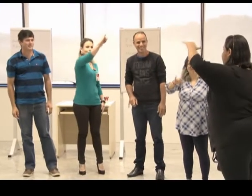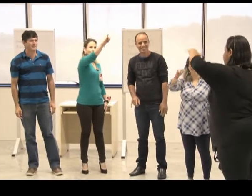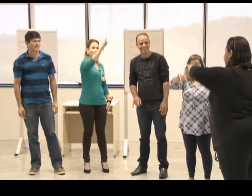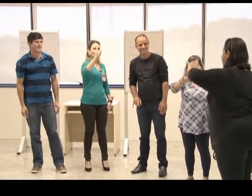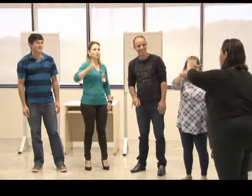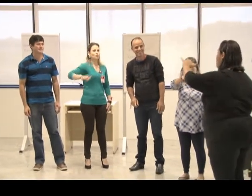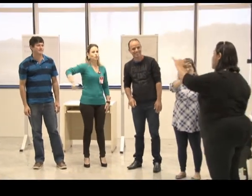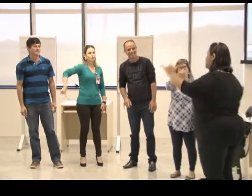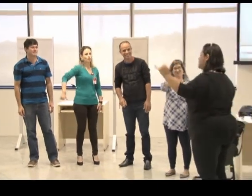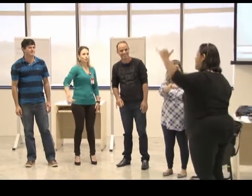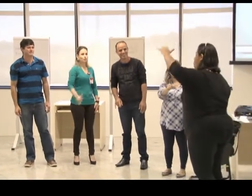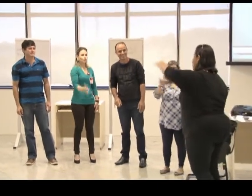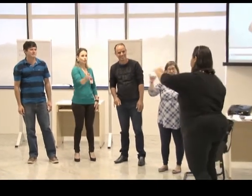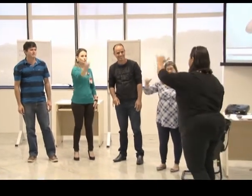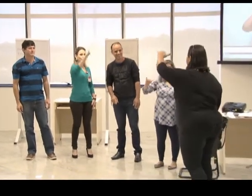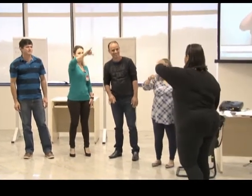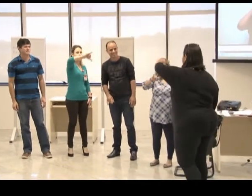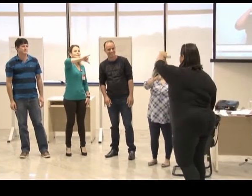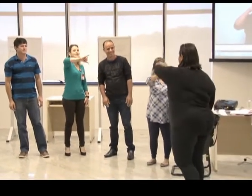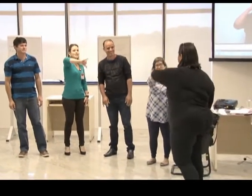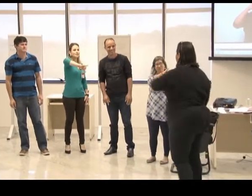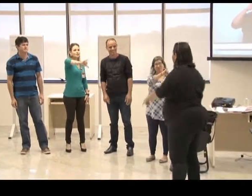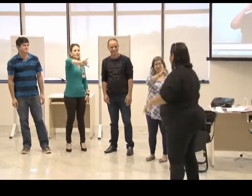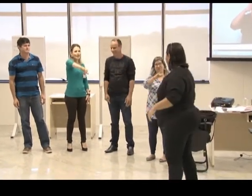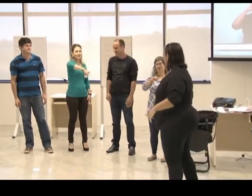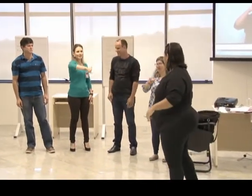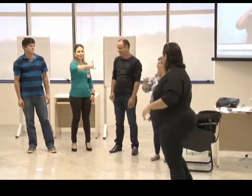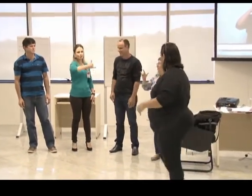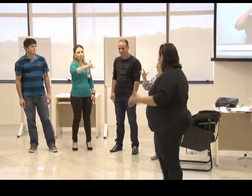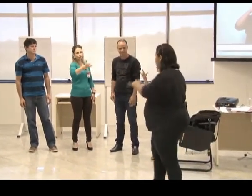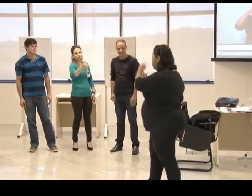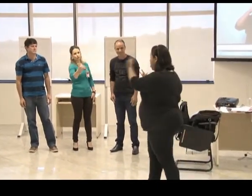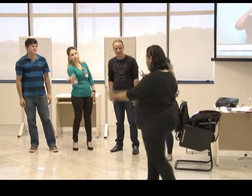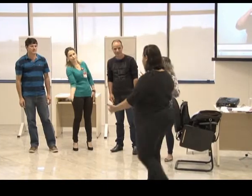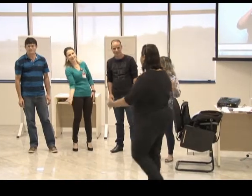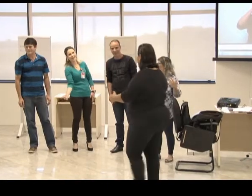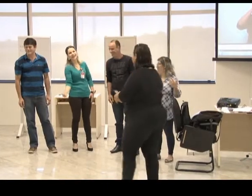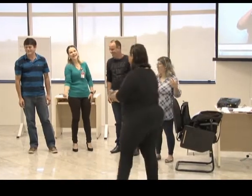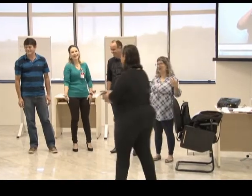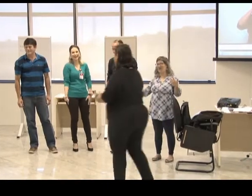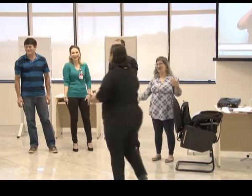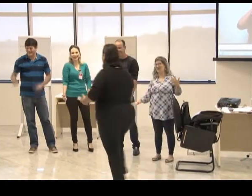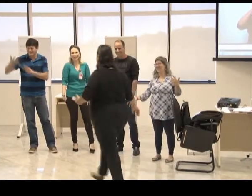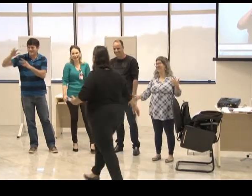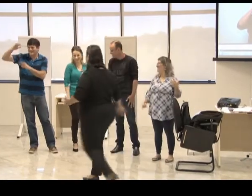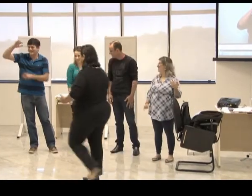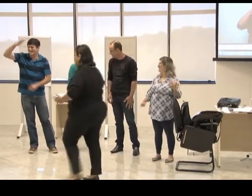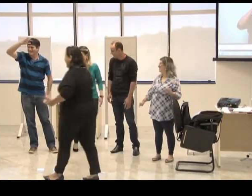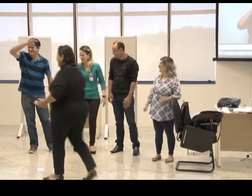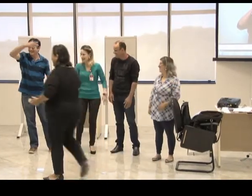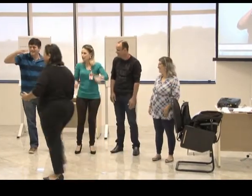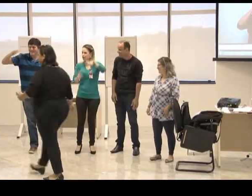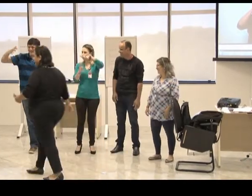ou esse sinal. Mas se for cair assim, Esse que você fez Cai, aí, é. ó. É.